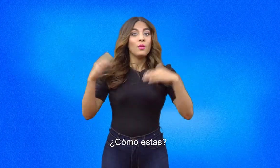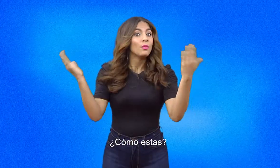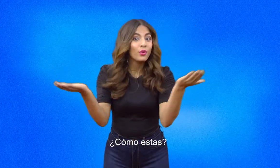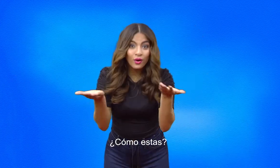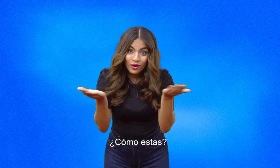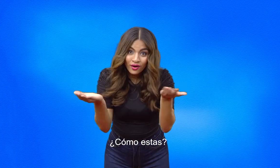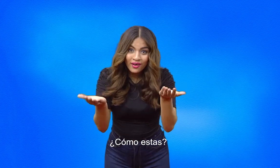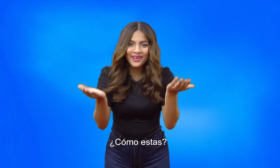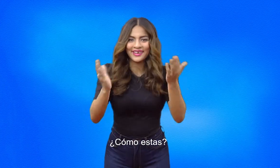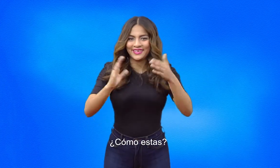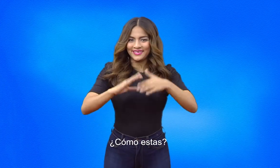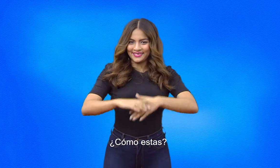¿Cómo estás?